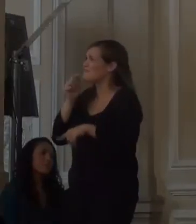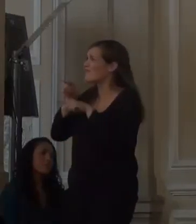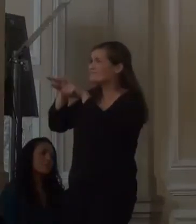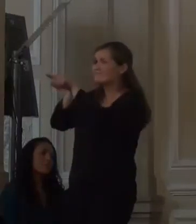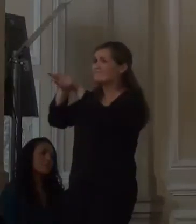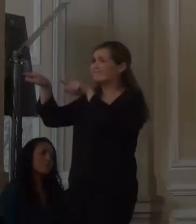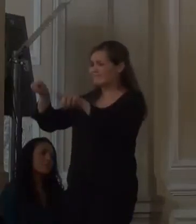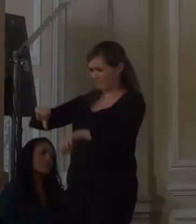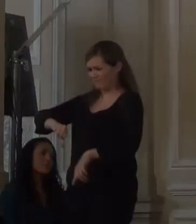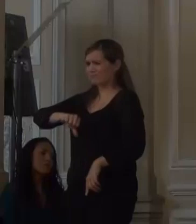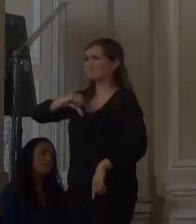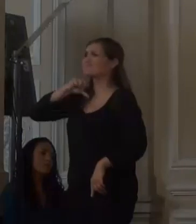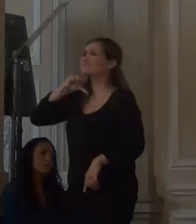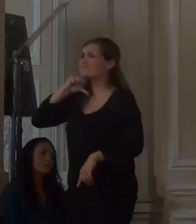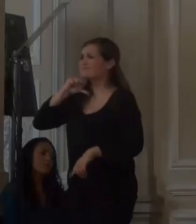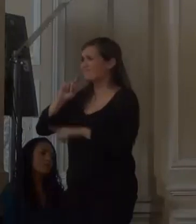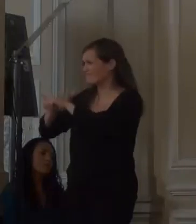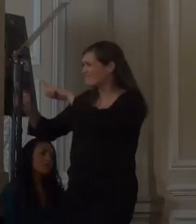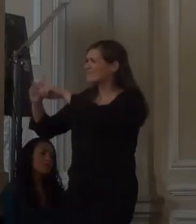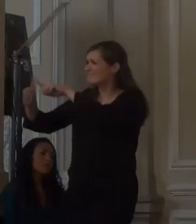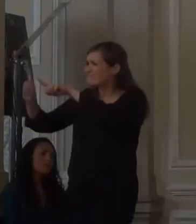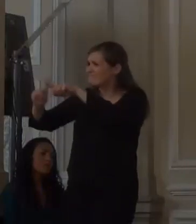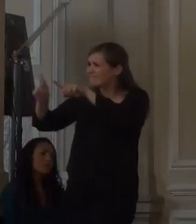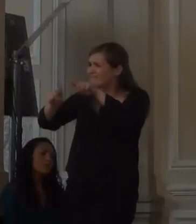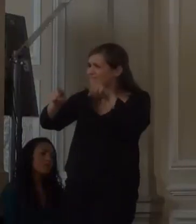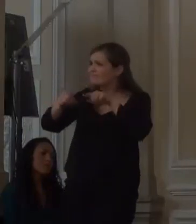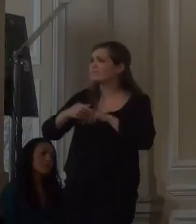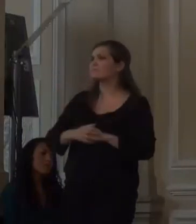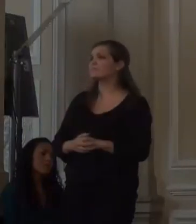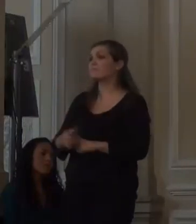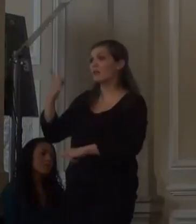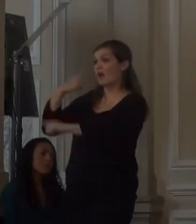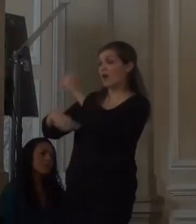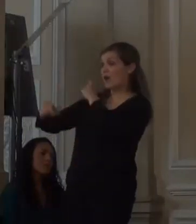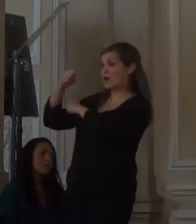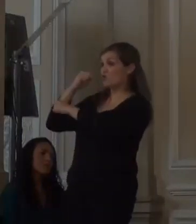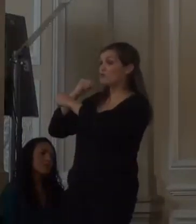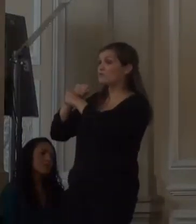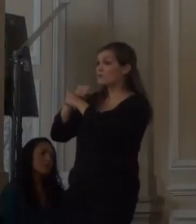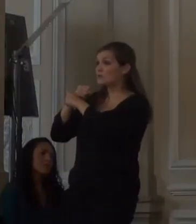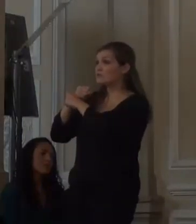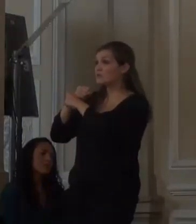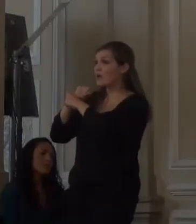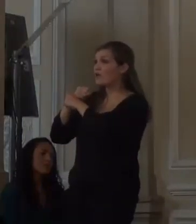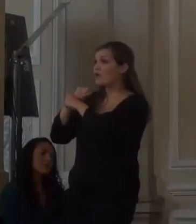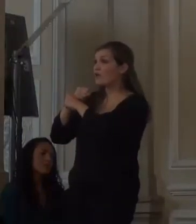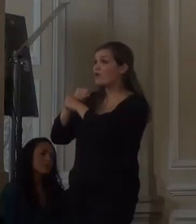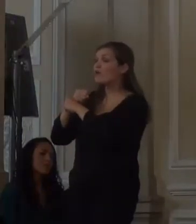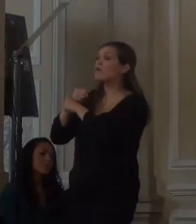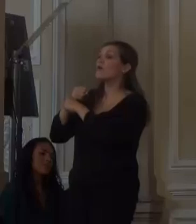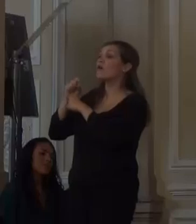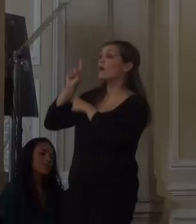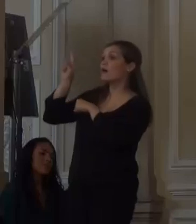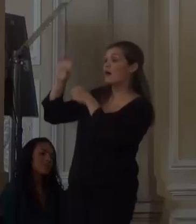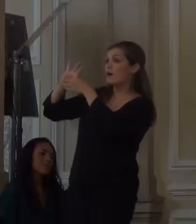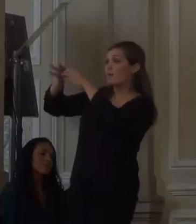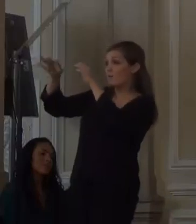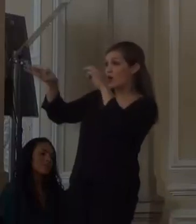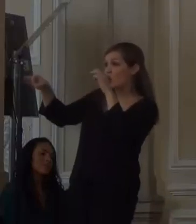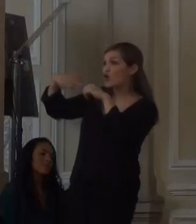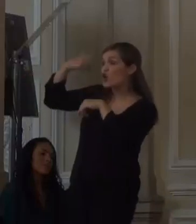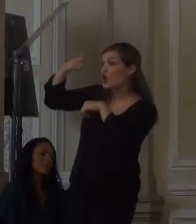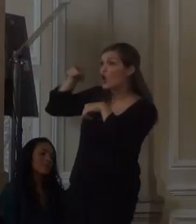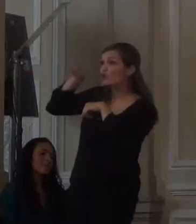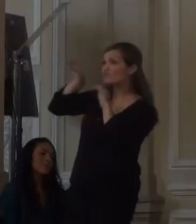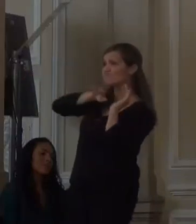nos enorgullecen en todos los campos. El año pasado celebramos la actuación de nuestros atletas en los Juegos Paralímpicos